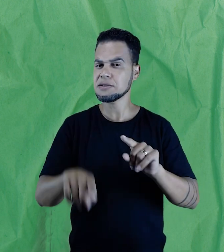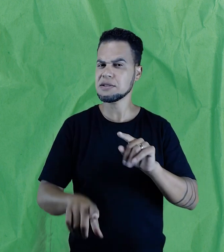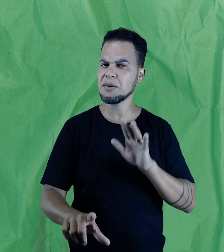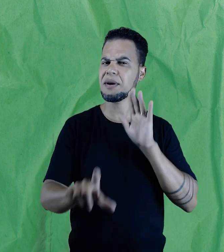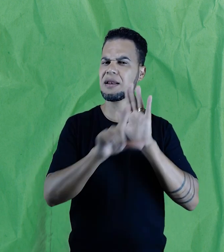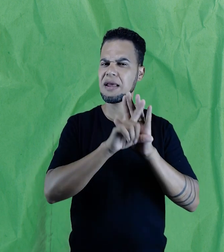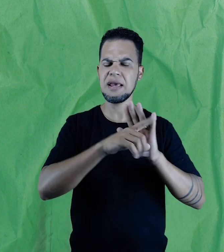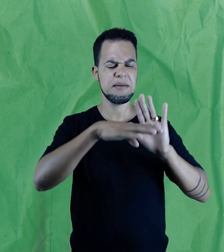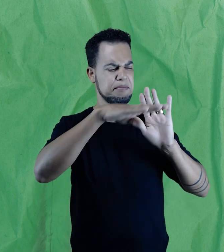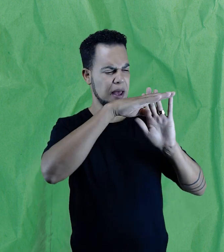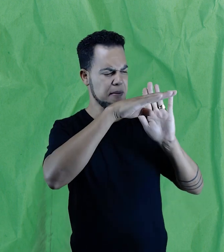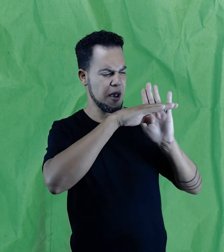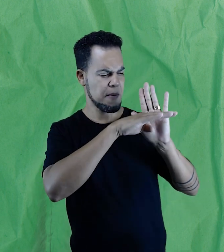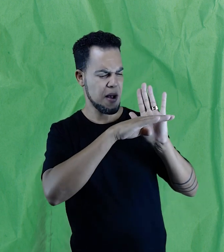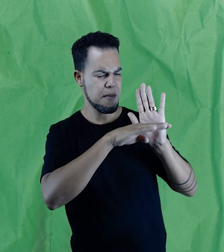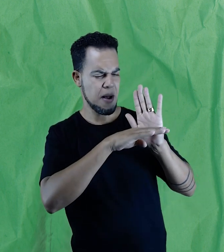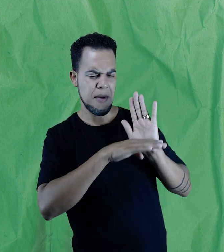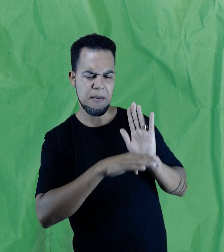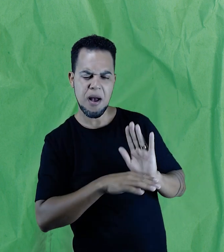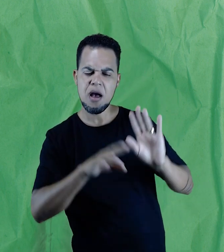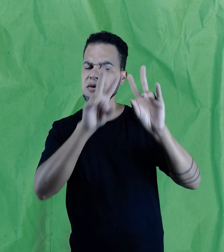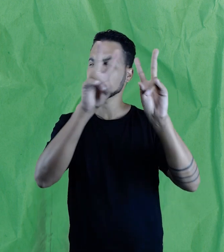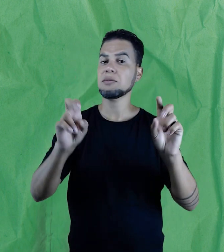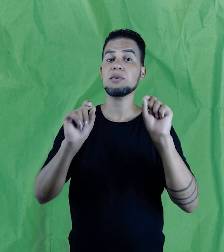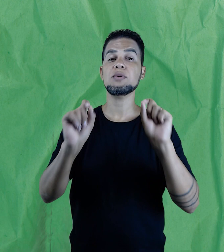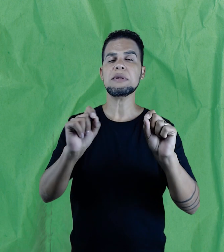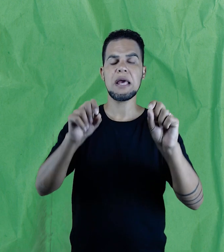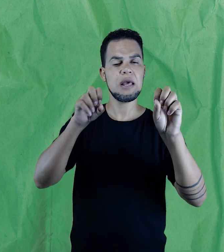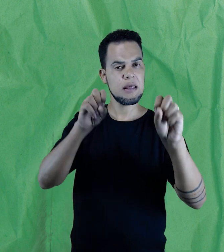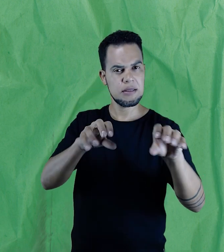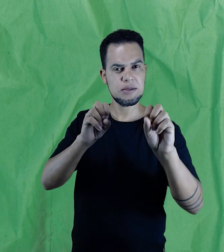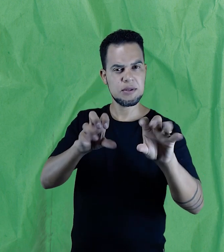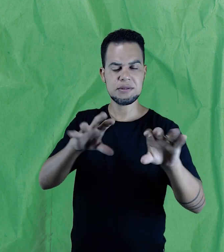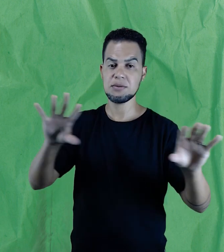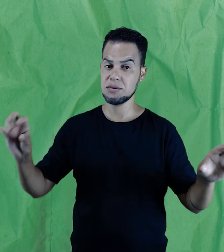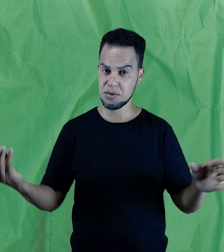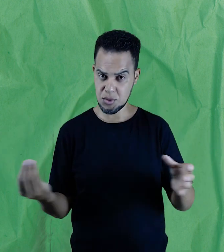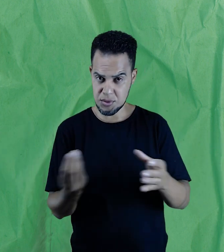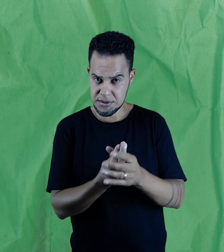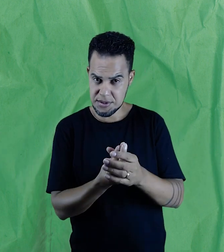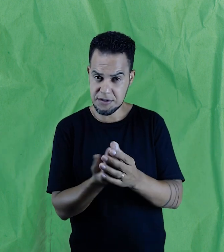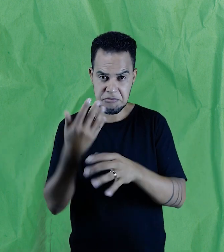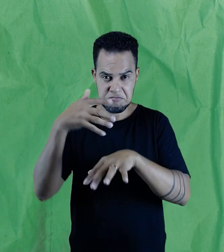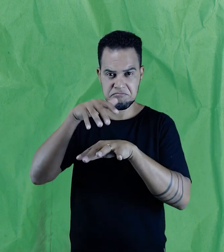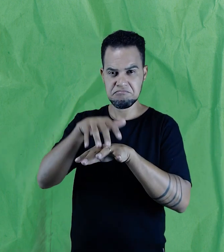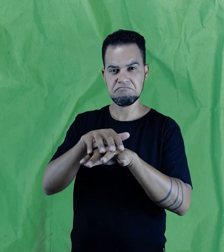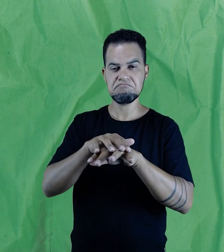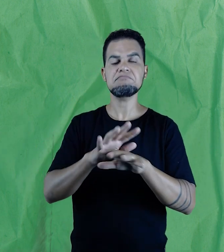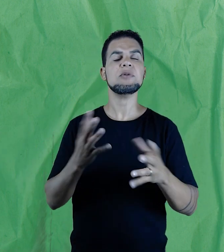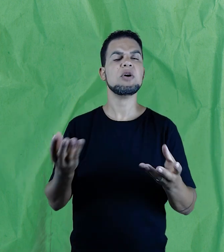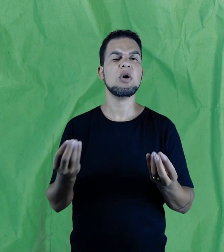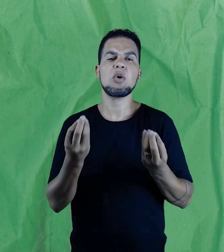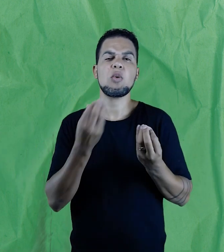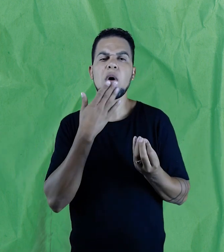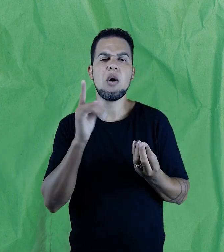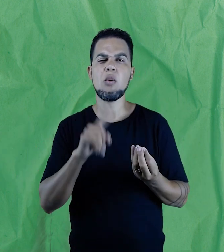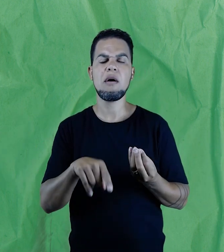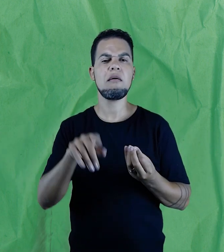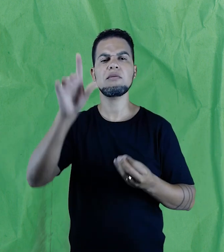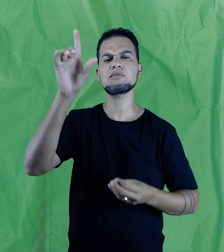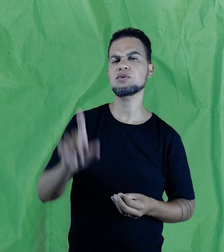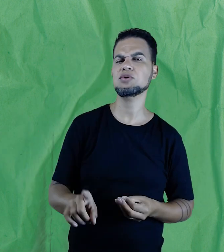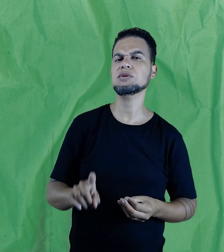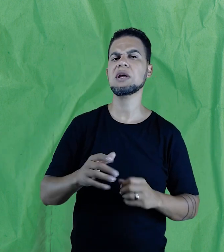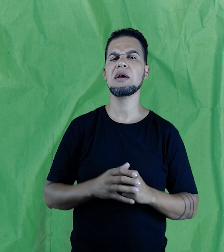as diretivas, sobre o que é educação especial inclusiva, quais são os direitos da pessoa com